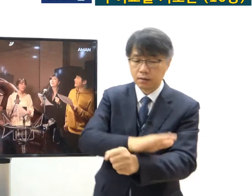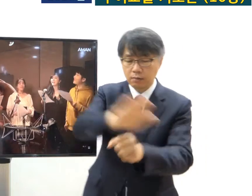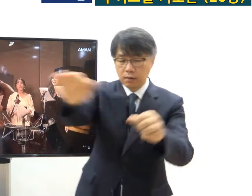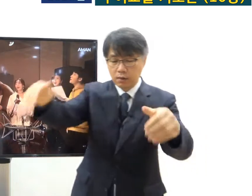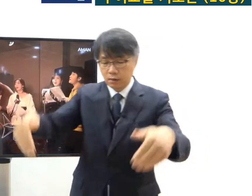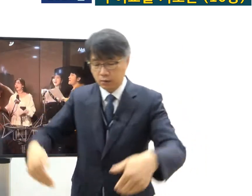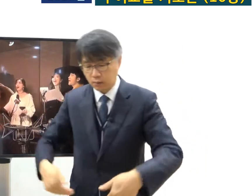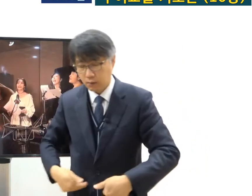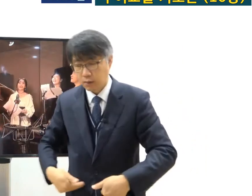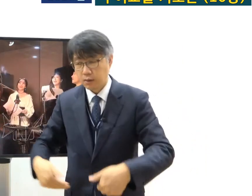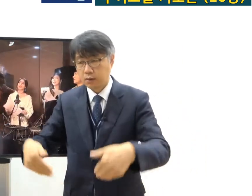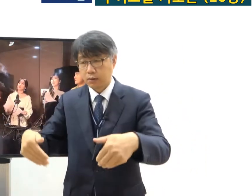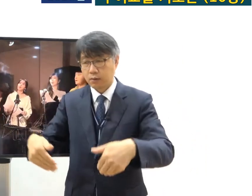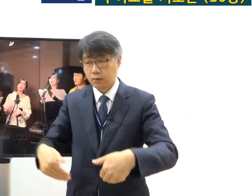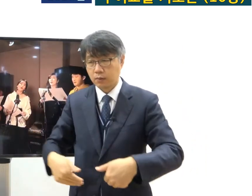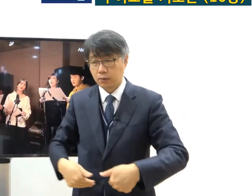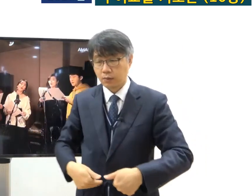사랑이 필요한 거죠